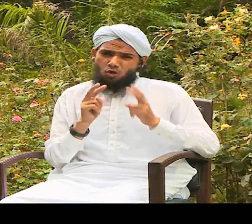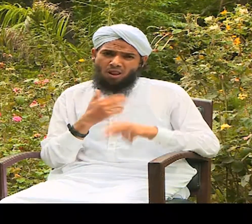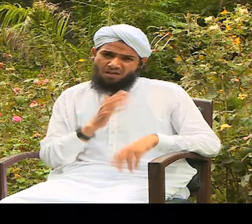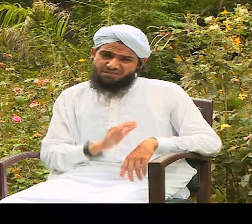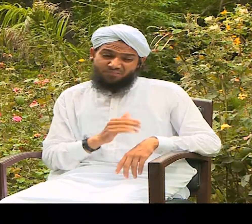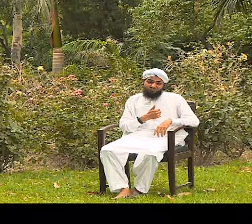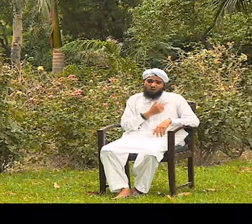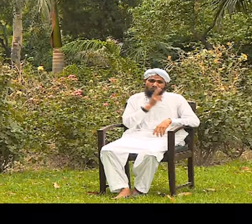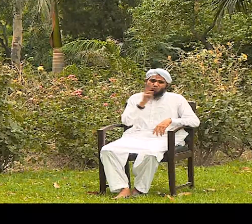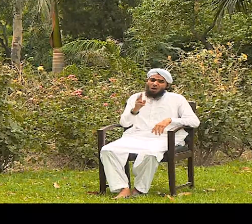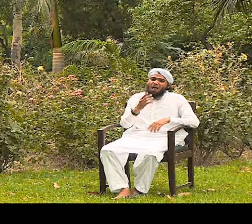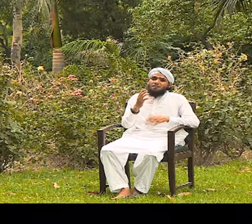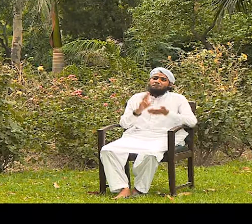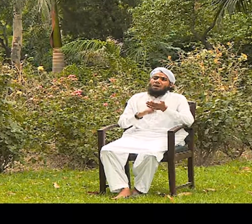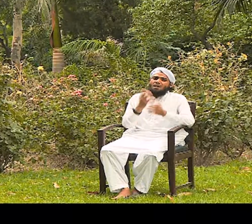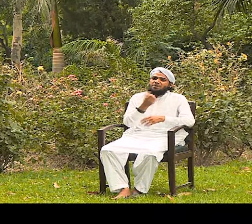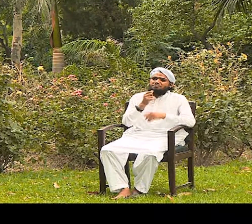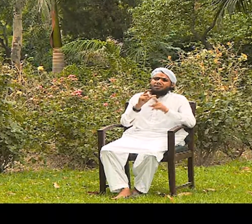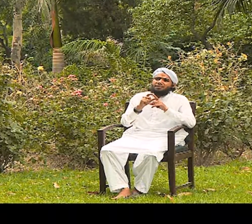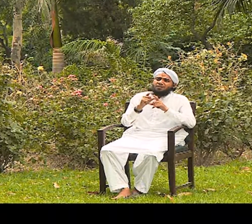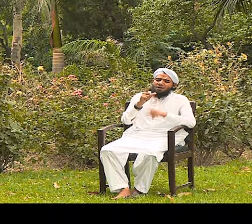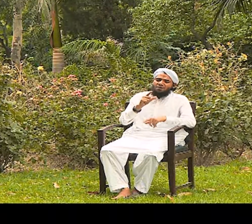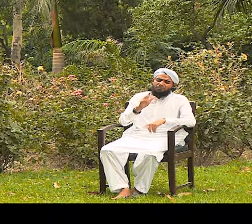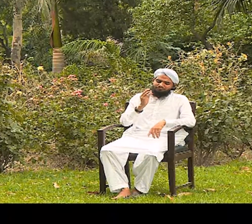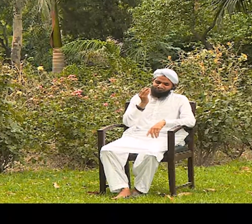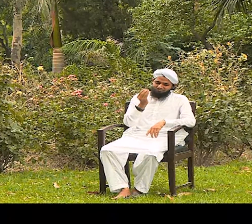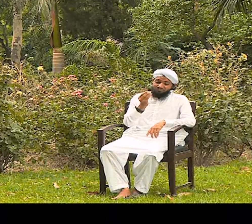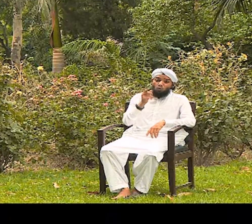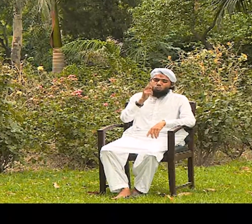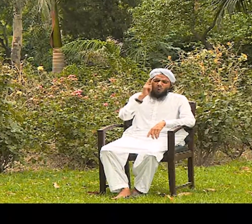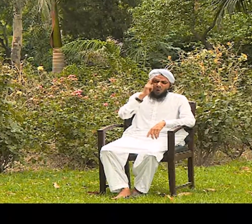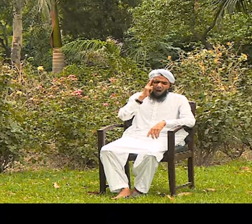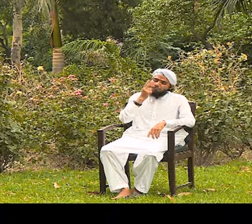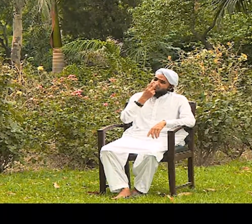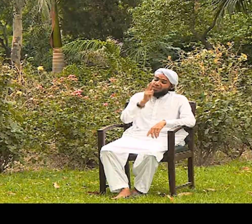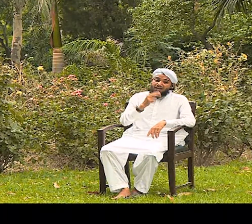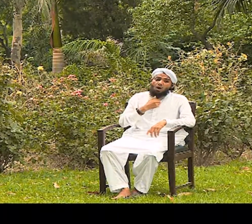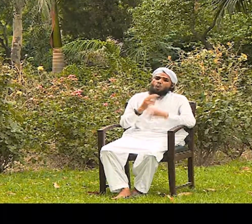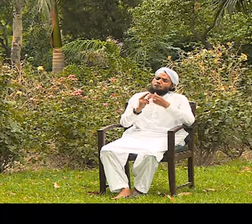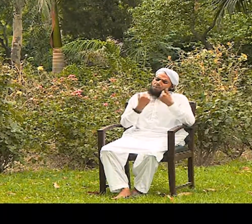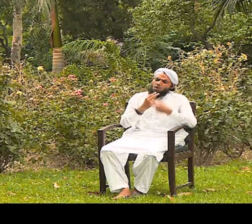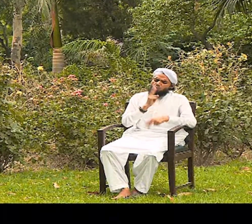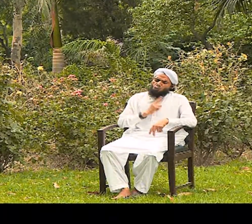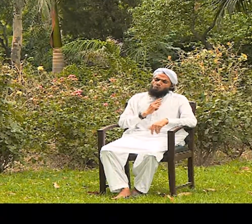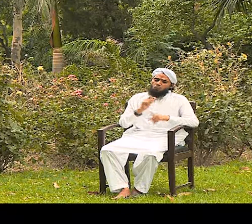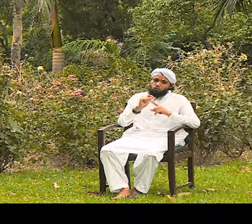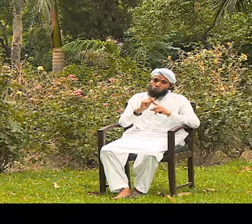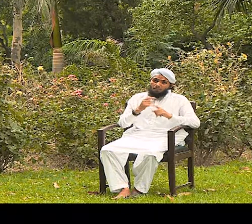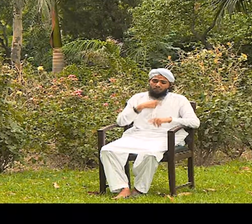ہو رہی ہے۔ وہ کہنے لگا اے مالک بن دینار رحمت اللہ علیہ، تم نے جو خواب دیکھا ہے وہ بیان کرو اور